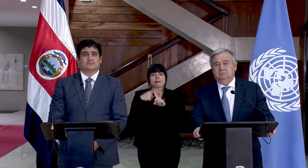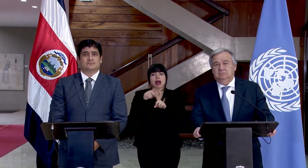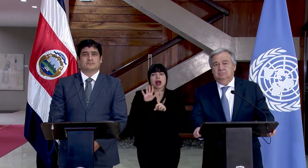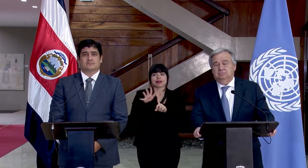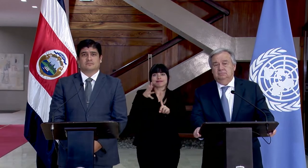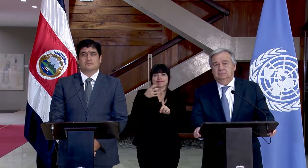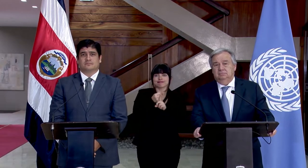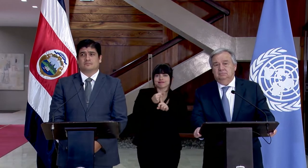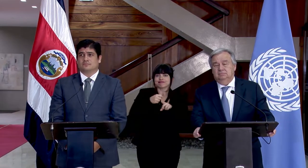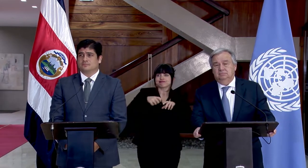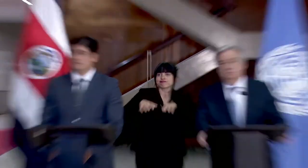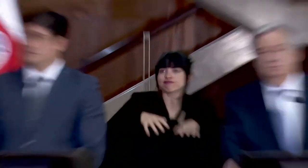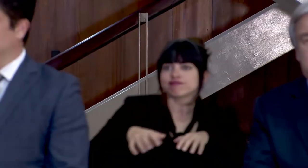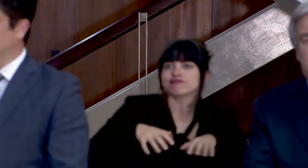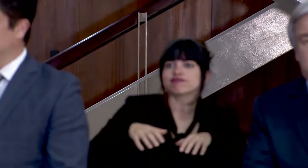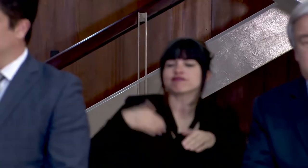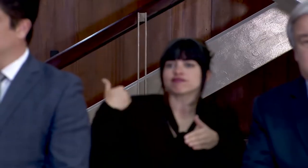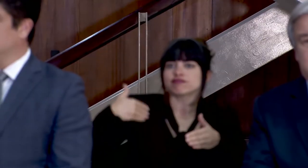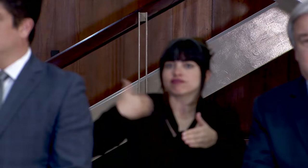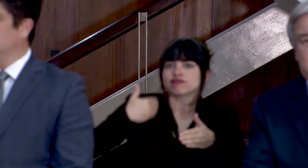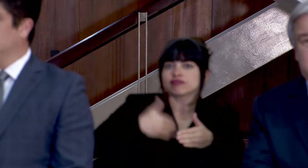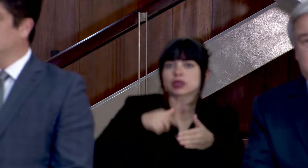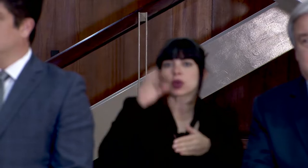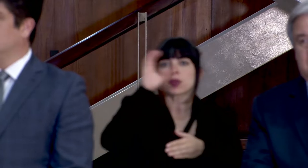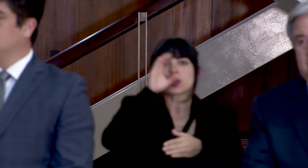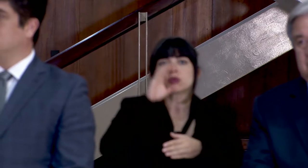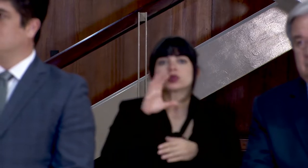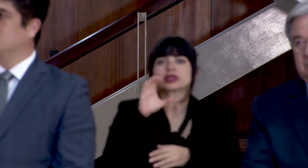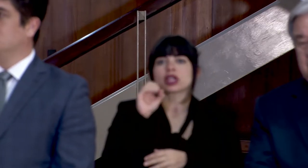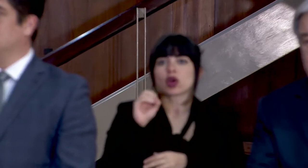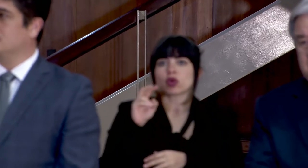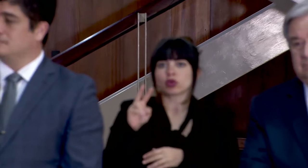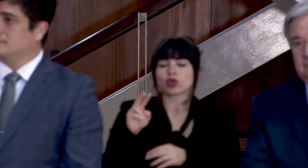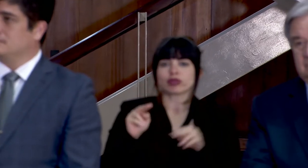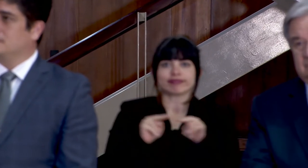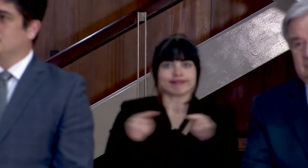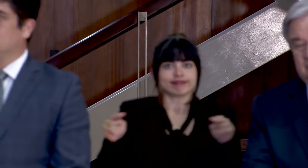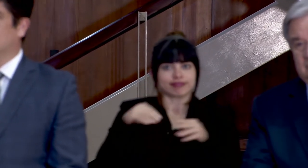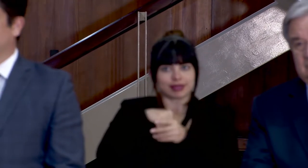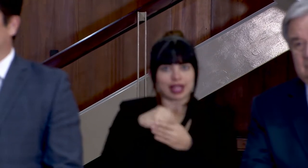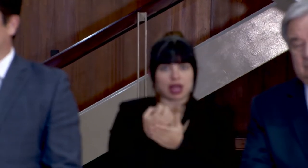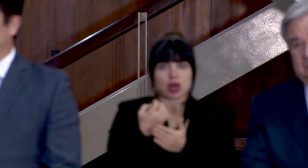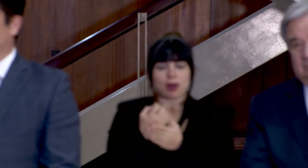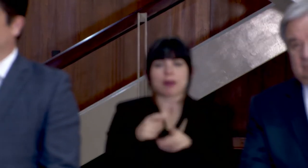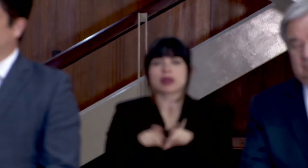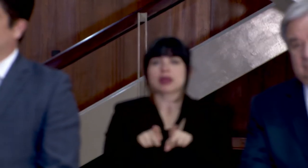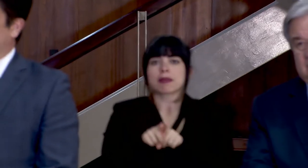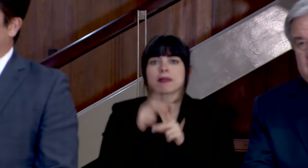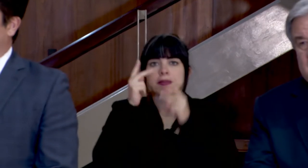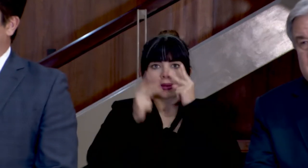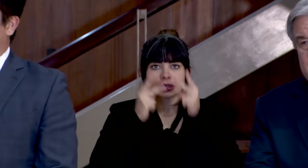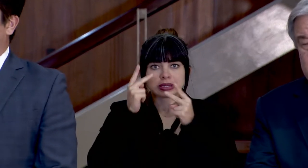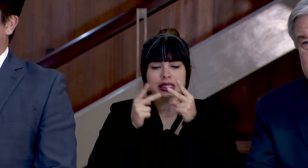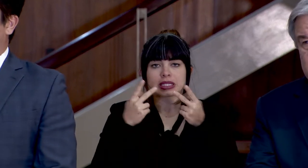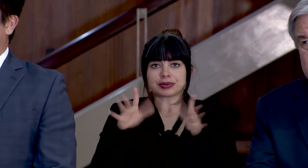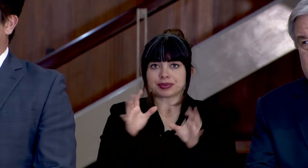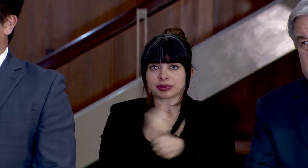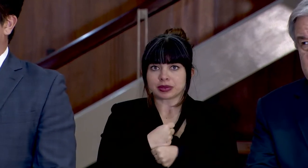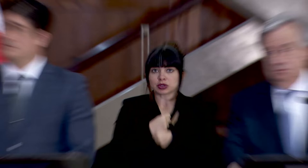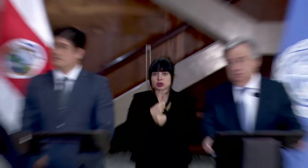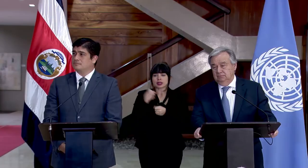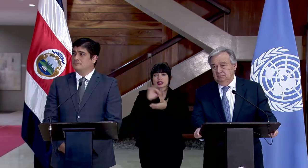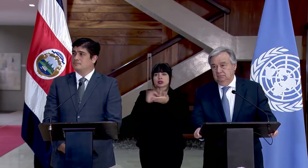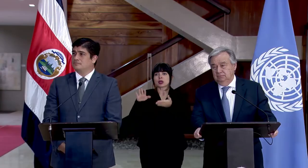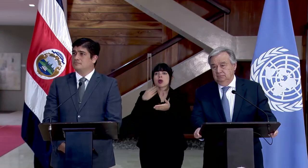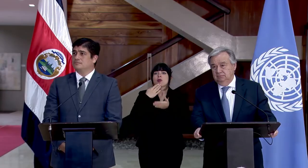impacto de las acciones, en las acciones que buscan la descarbonización de la economía, y así como la visita que realizó a la